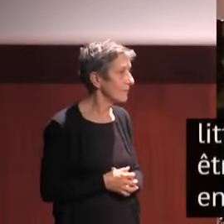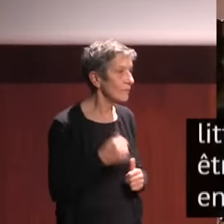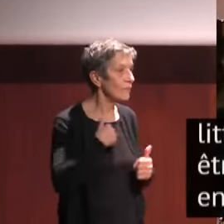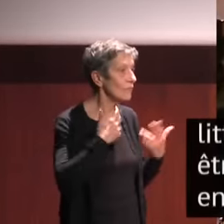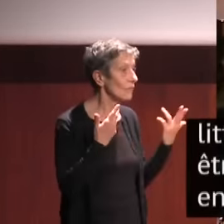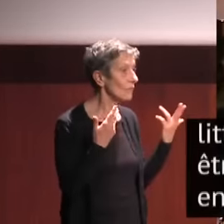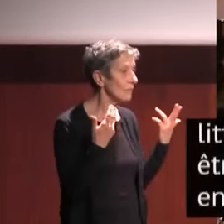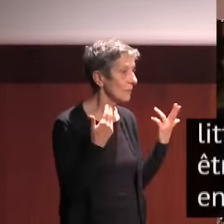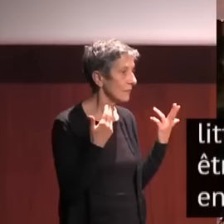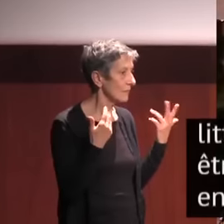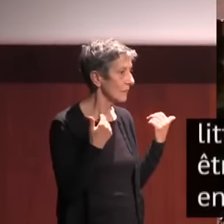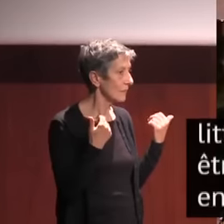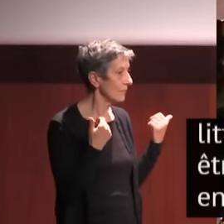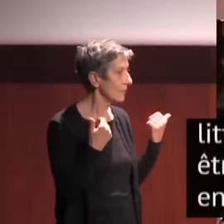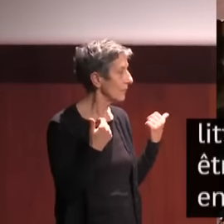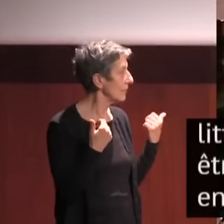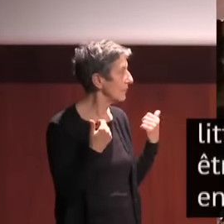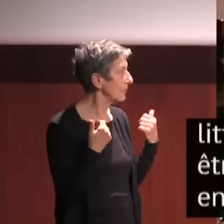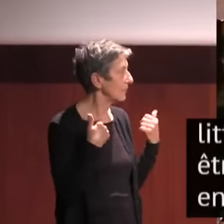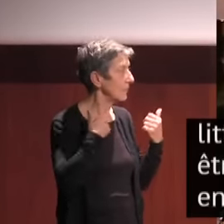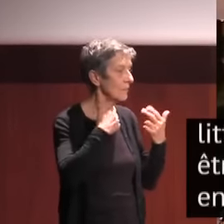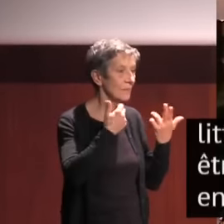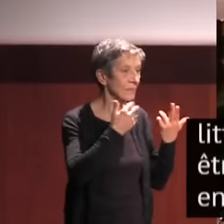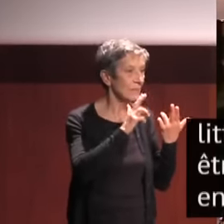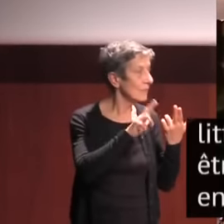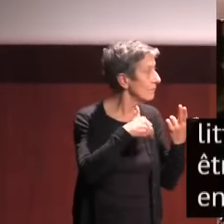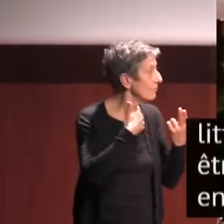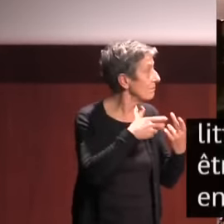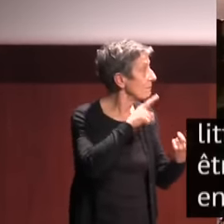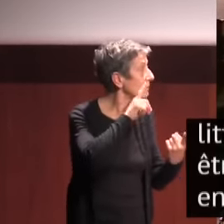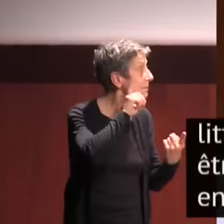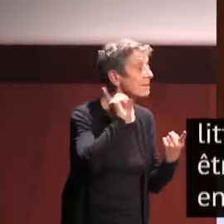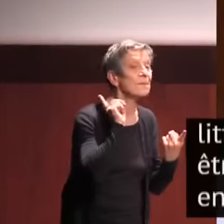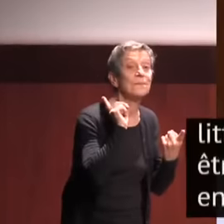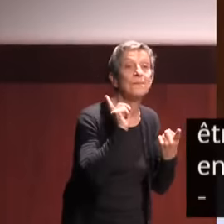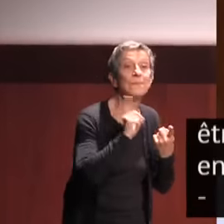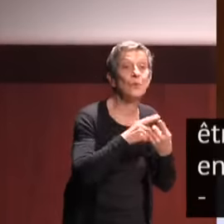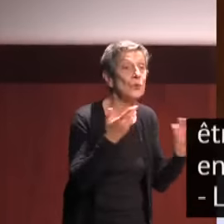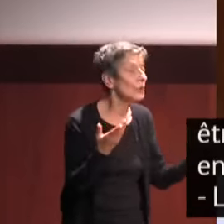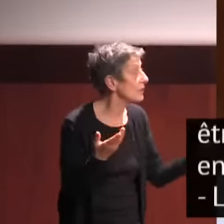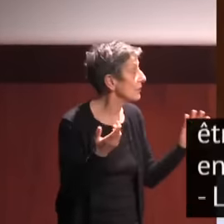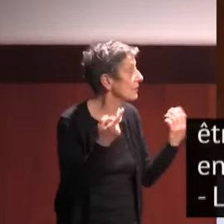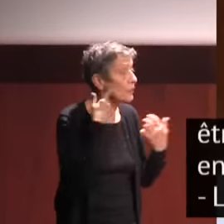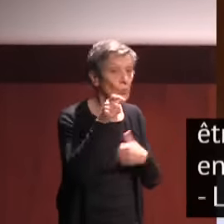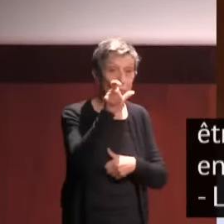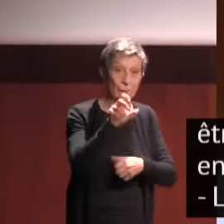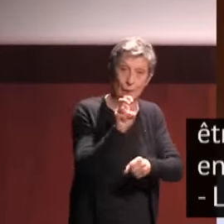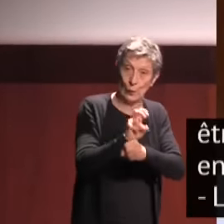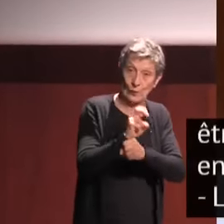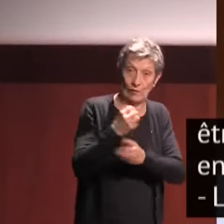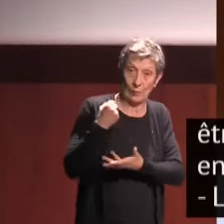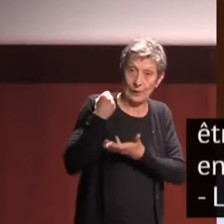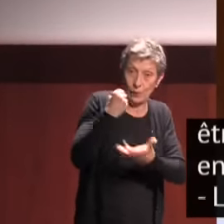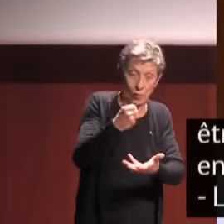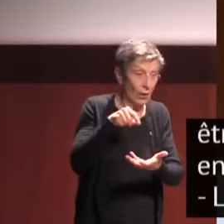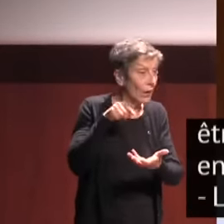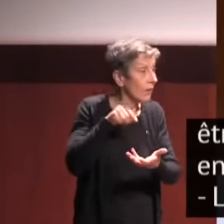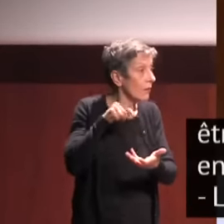Je peux peut-être commencer. Le but du jeu pour le conservateur, la personne qui conserve le patrimoine, c'est de s'assurer